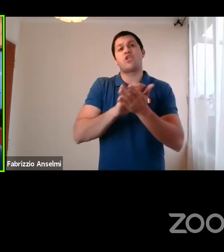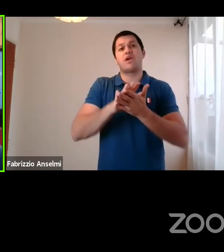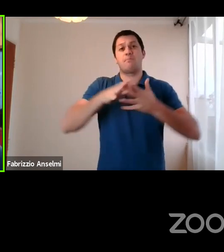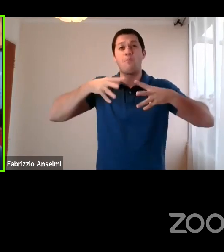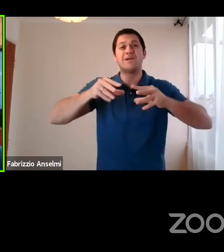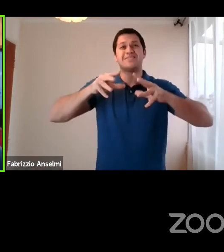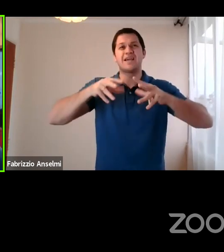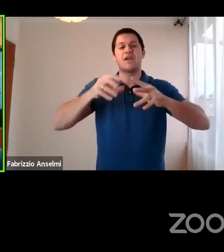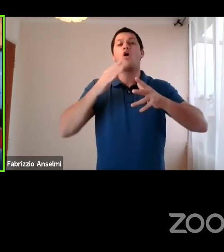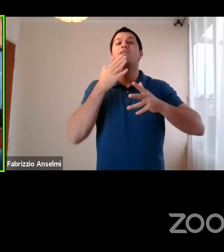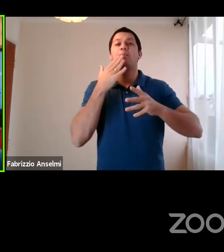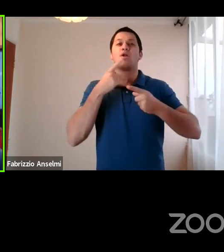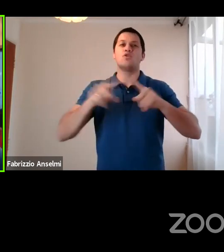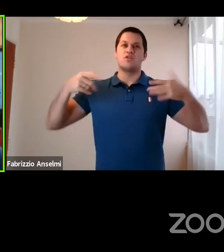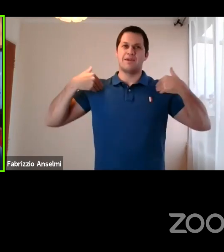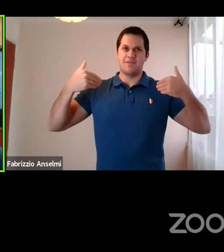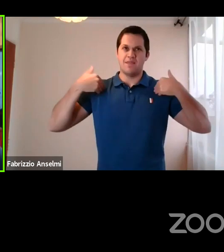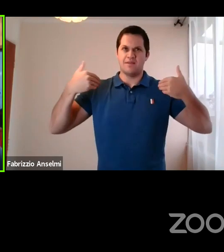y la gimnasia.